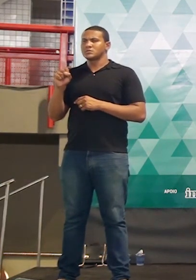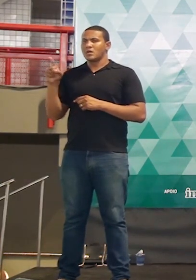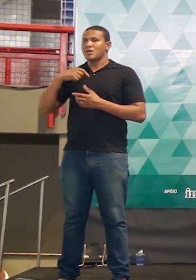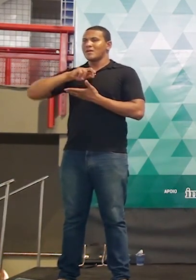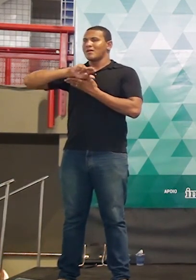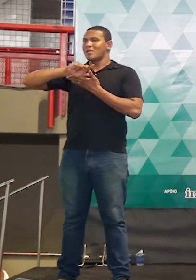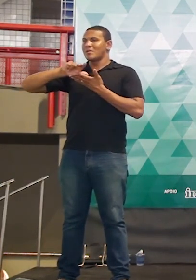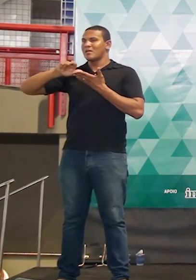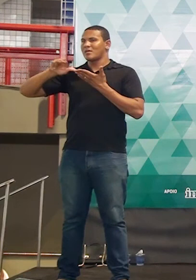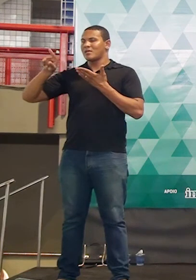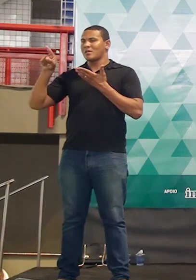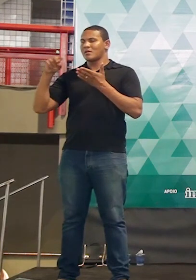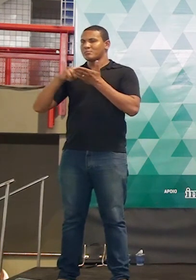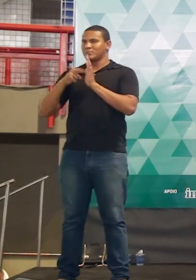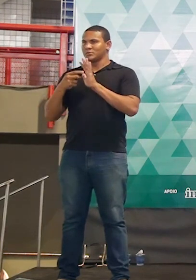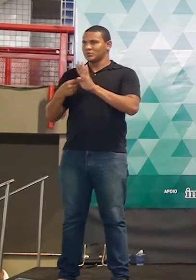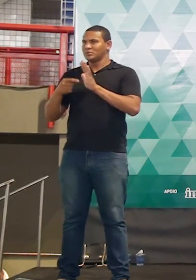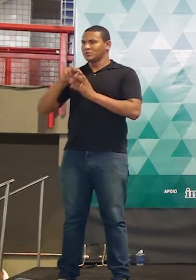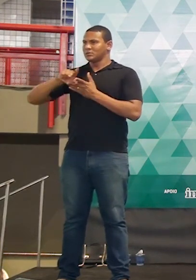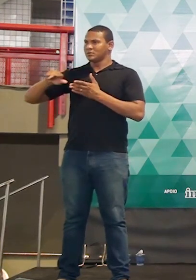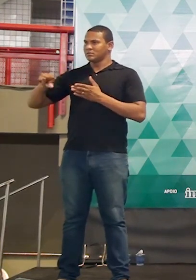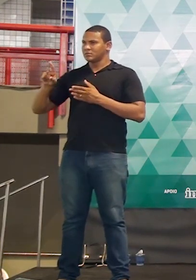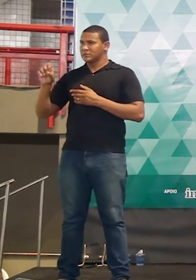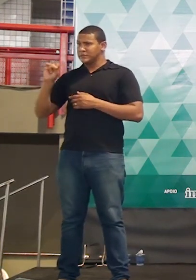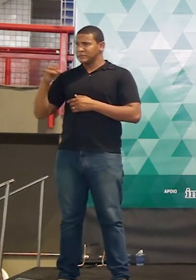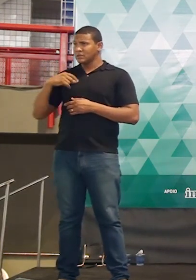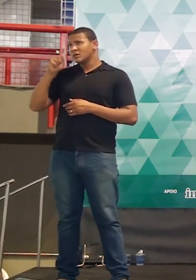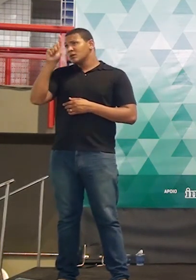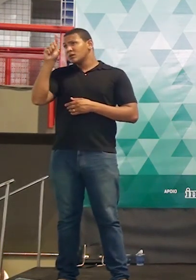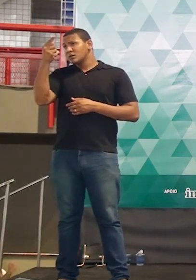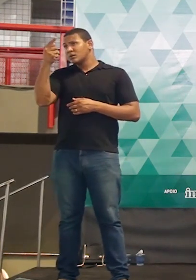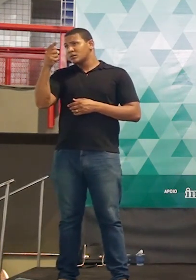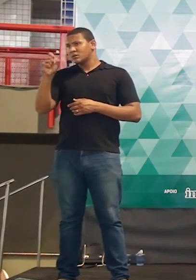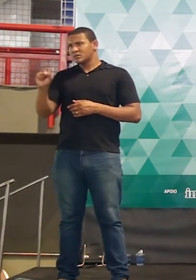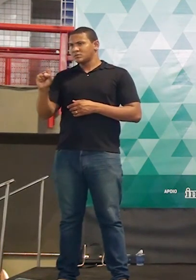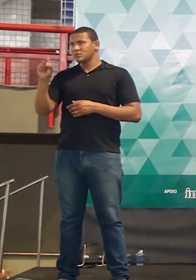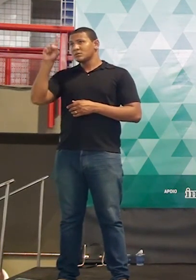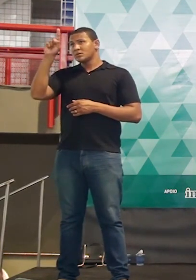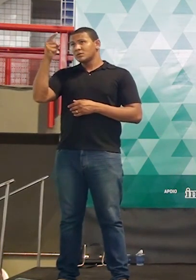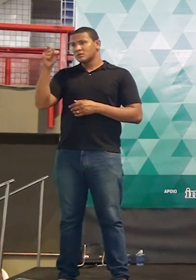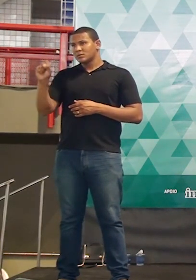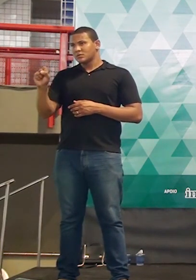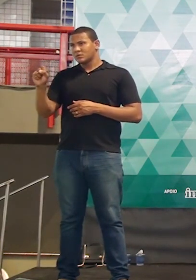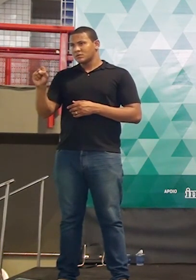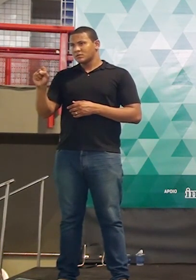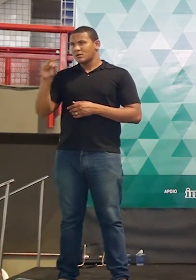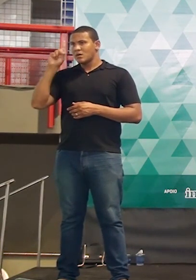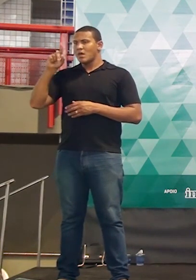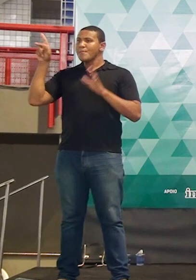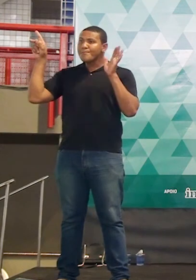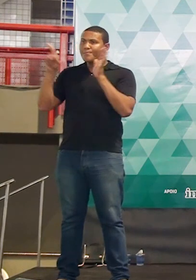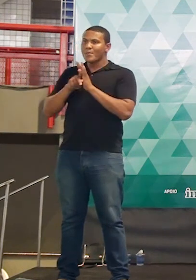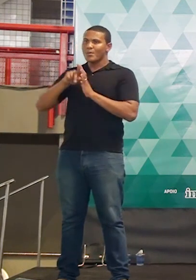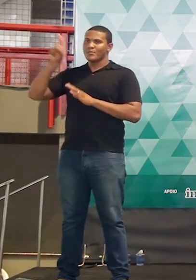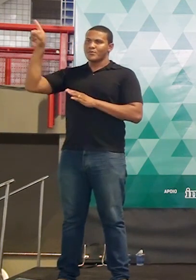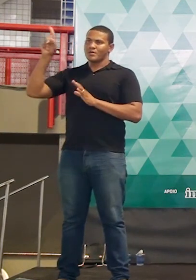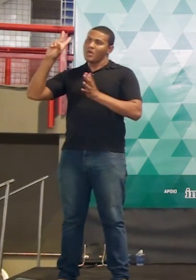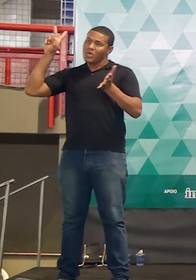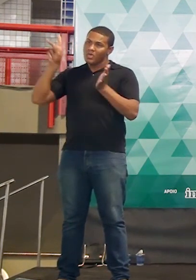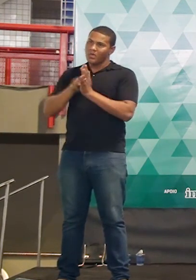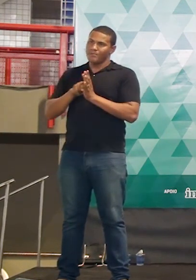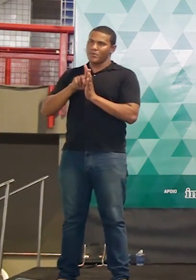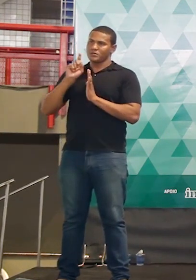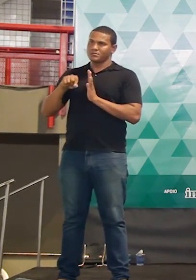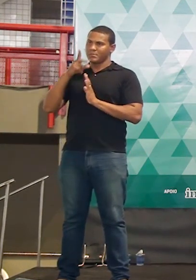um. Quem usa o apóstrofe está usando um segmento da língua inglesa, que no inglês é advérbio